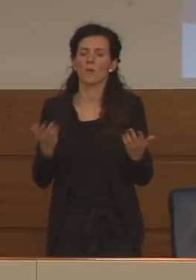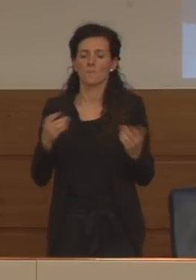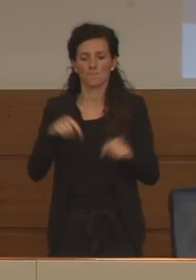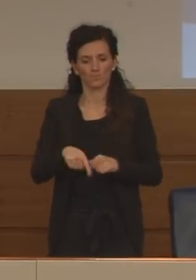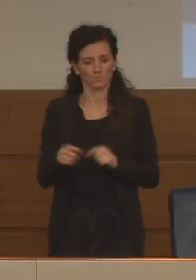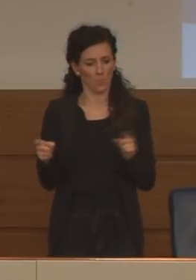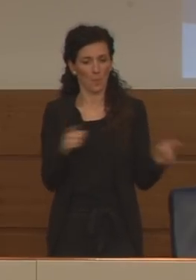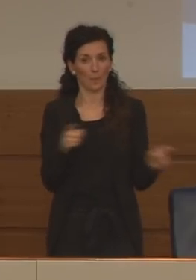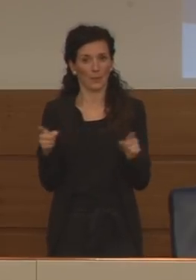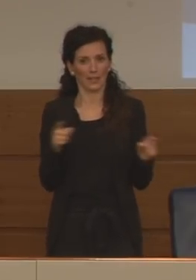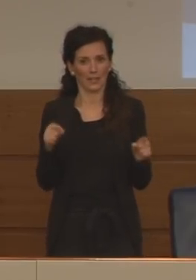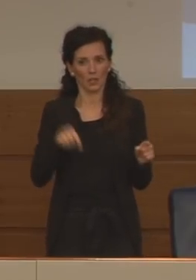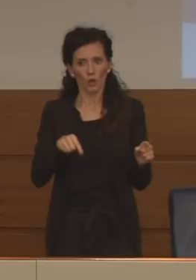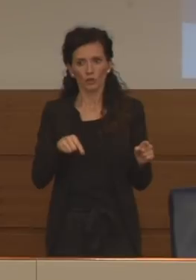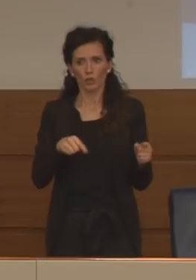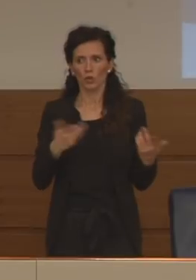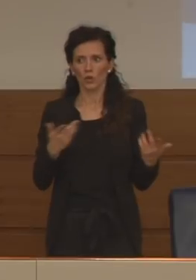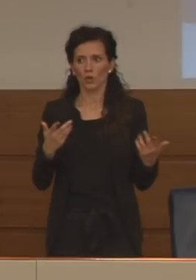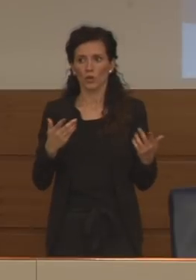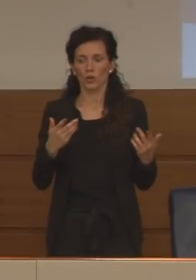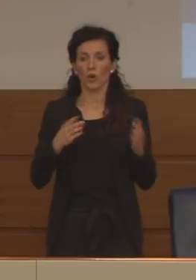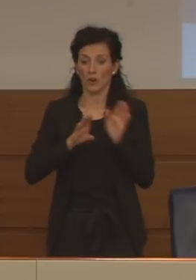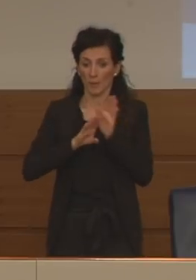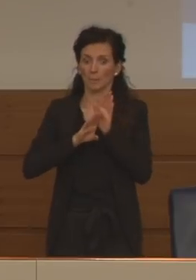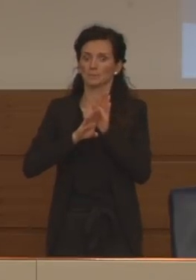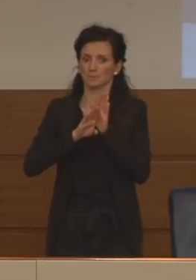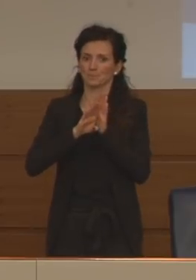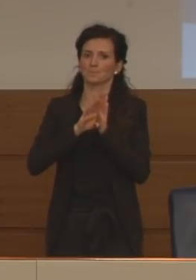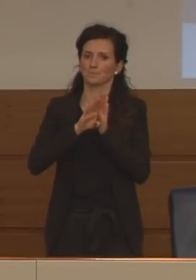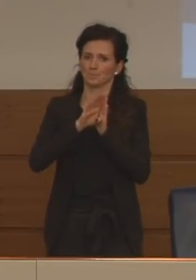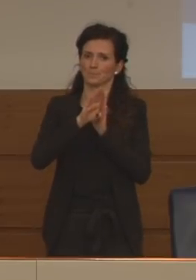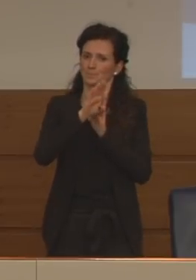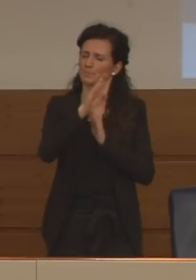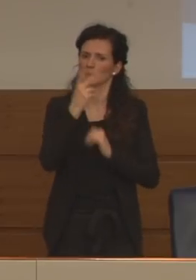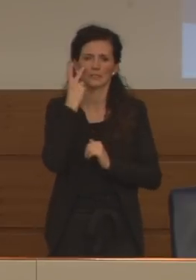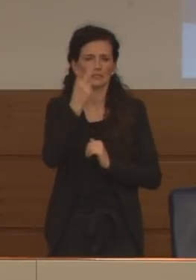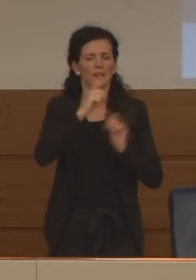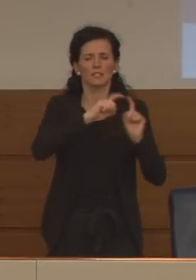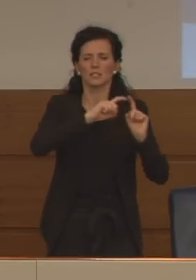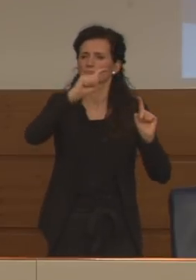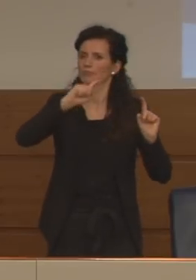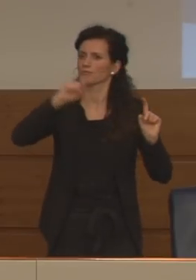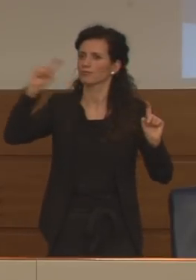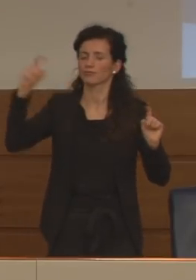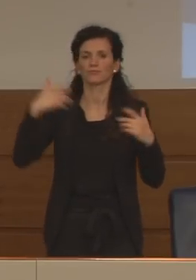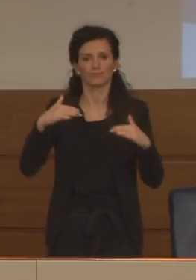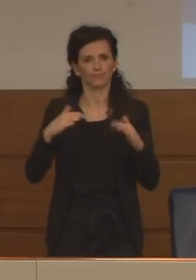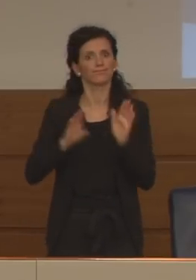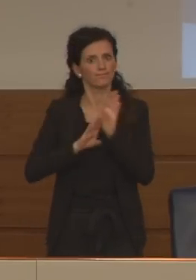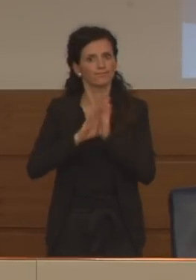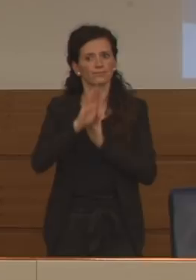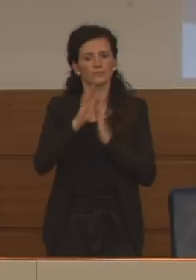fase in cui la curva cresce e dobbiamo vedere fondamentalmente i provvedimenti